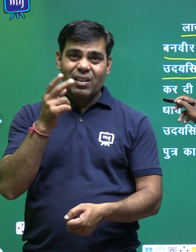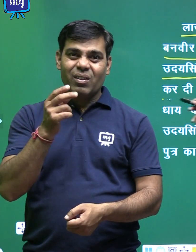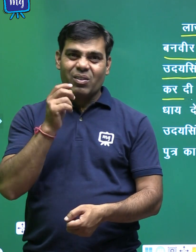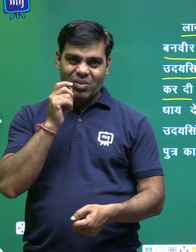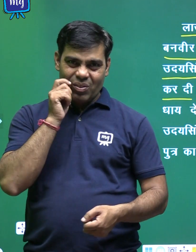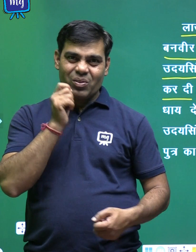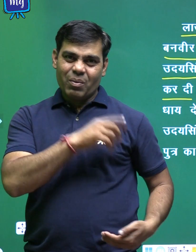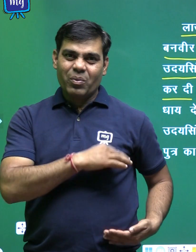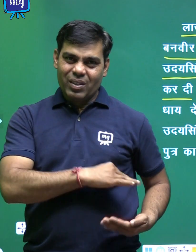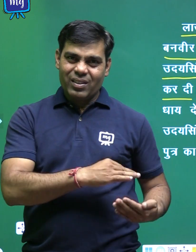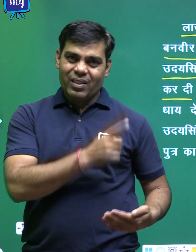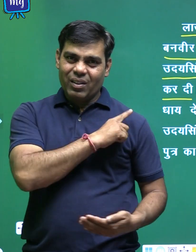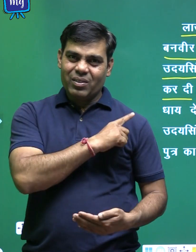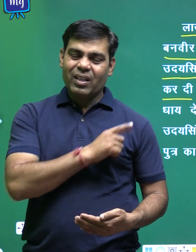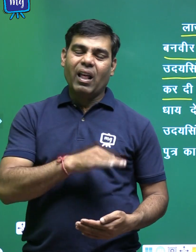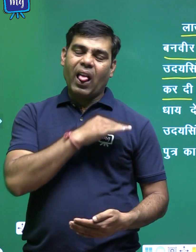दी।